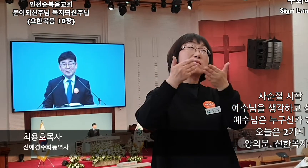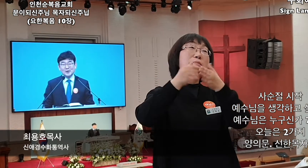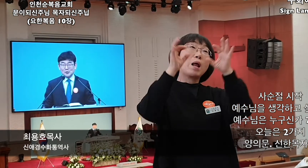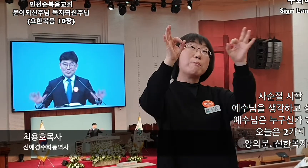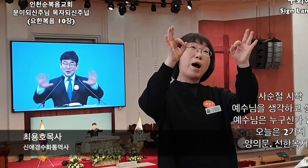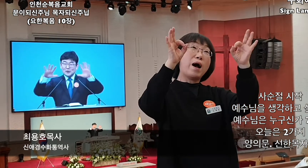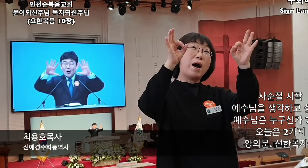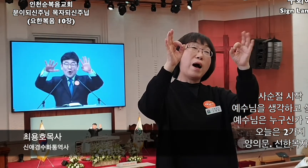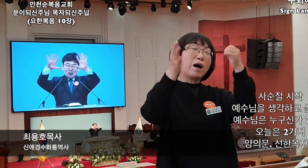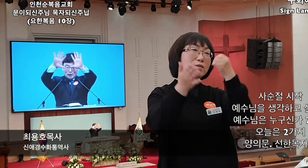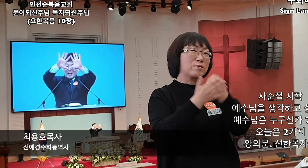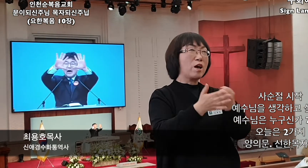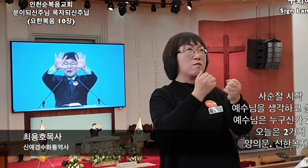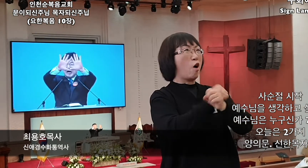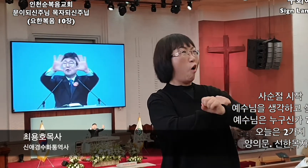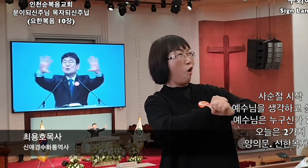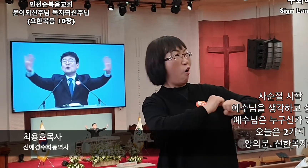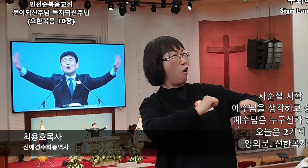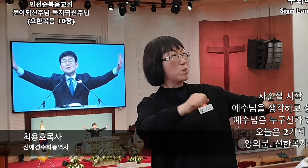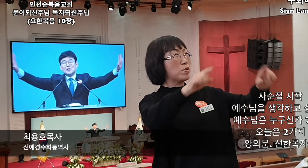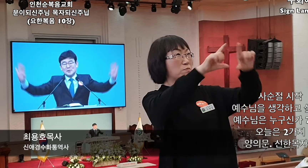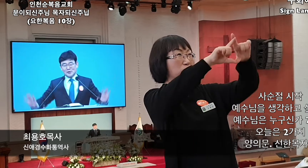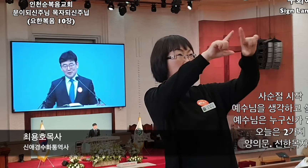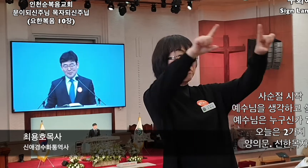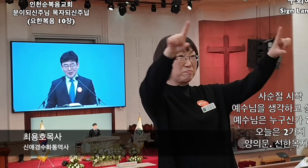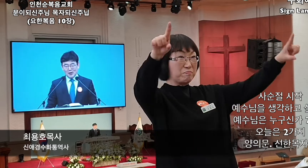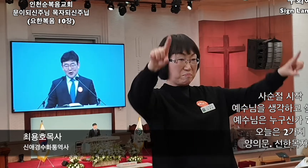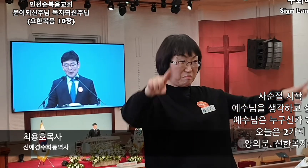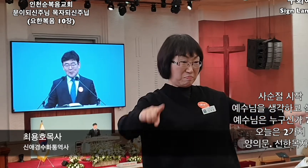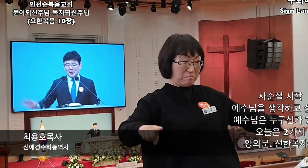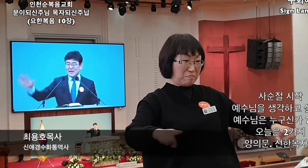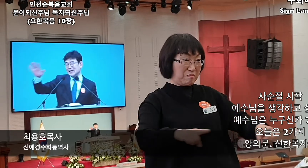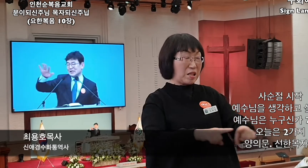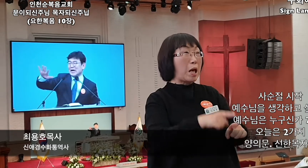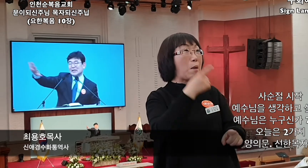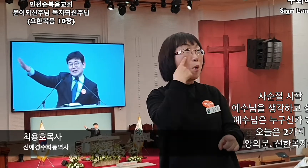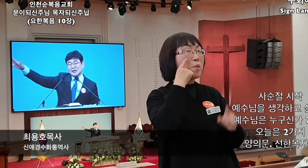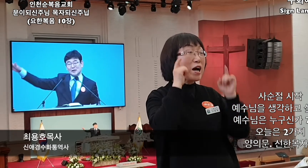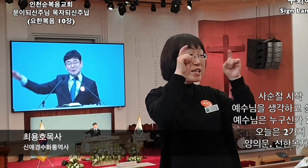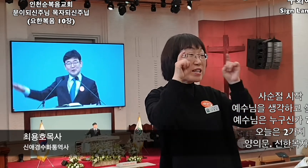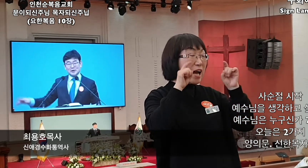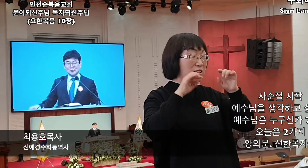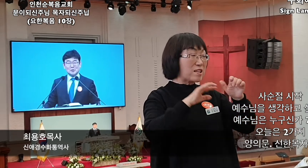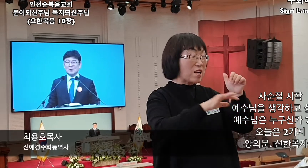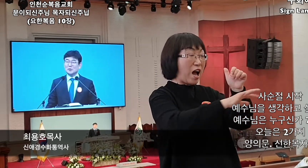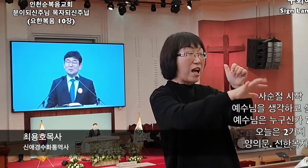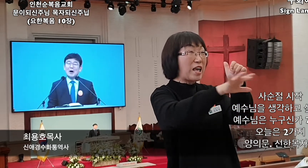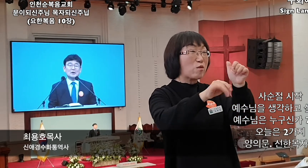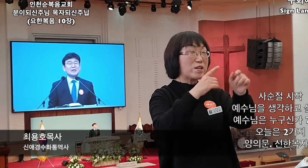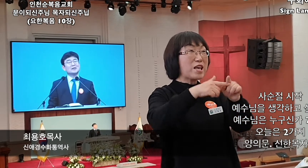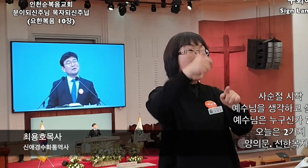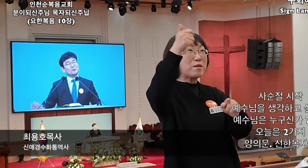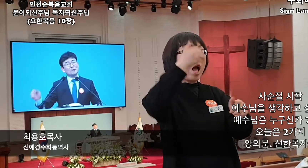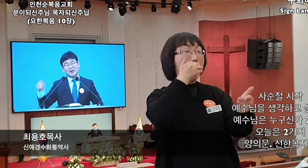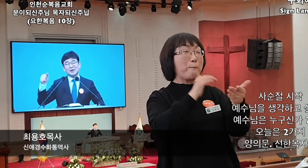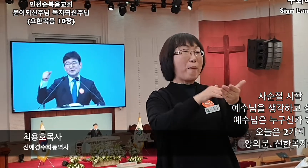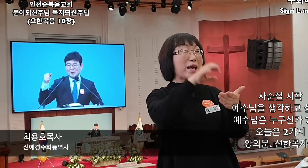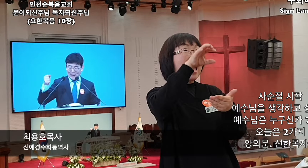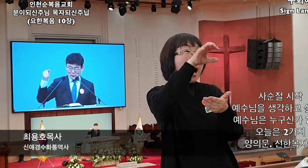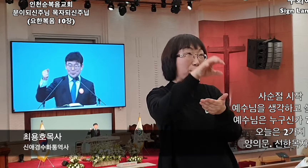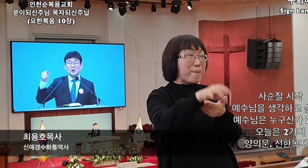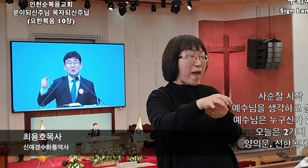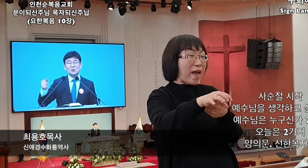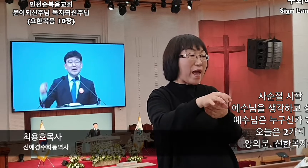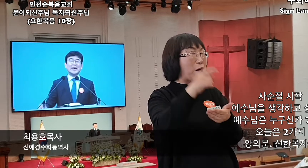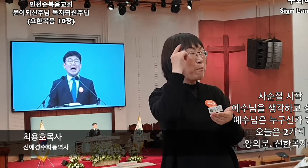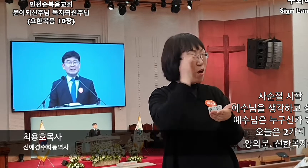그림 아니면 좀 더 이렇게 넓은 가로로 넓은 그림이죠. 거기 보면 양들이 양떼들이 있고요. 예수님이 무슨 바위 같은 데 이렇게